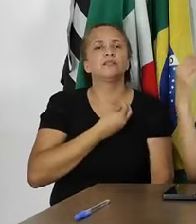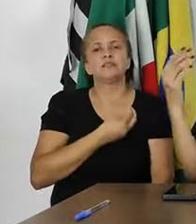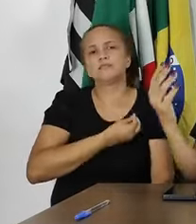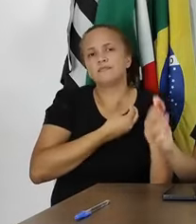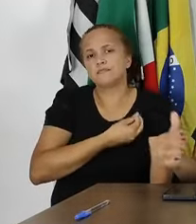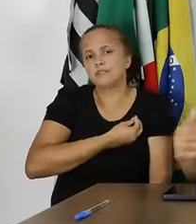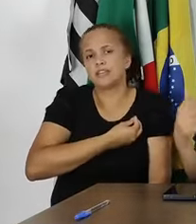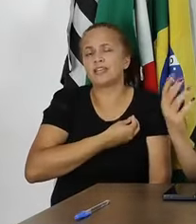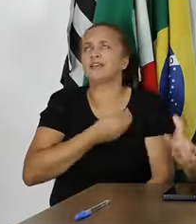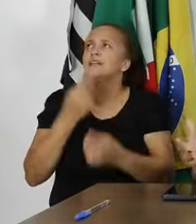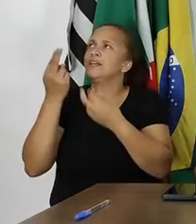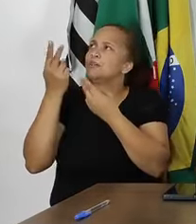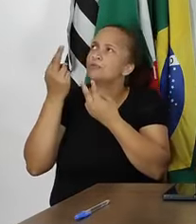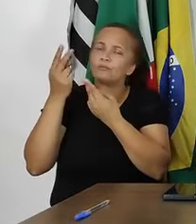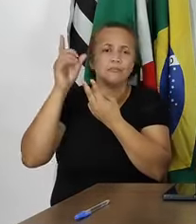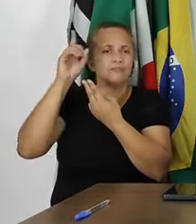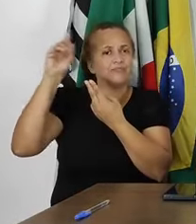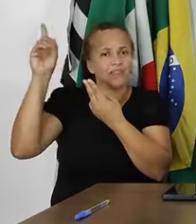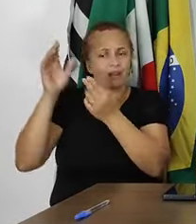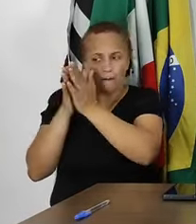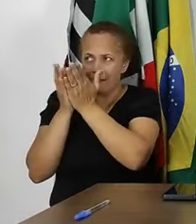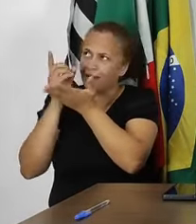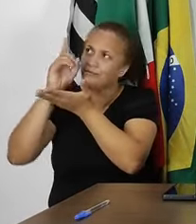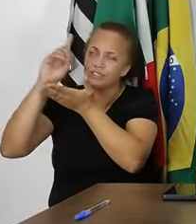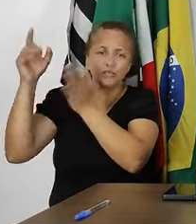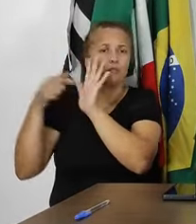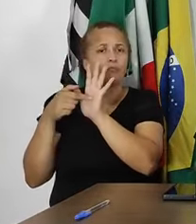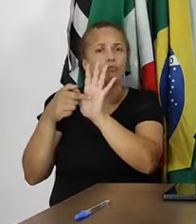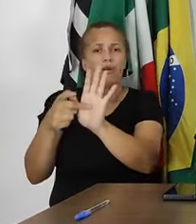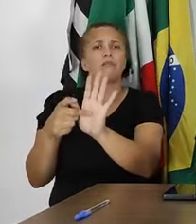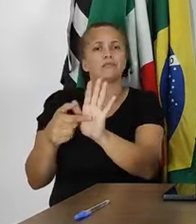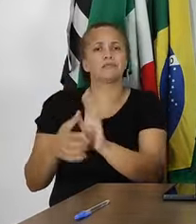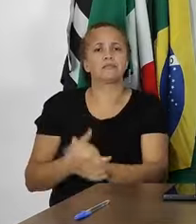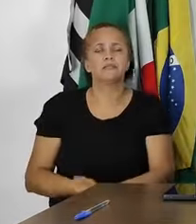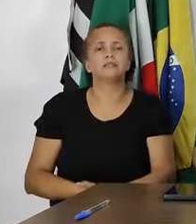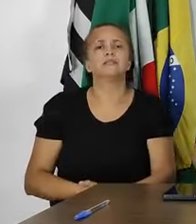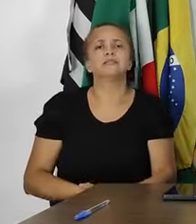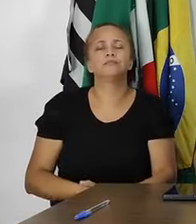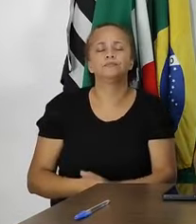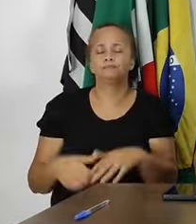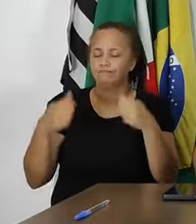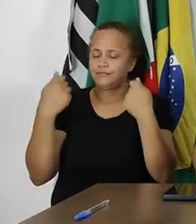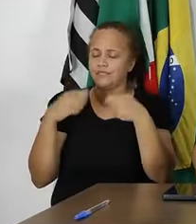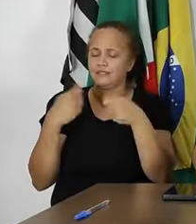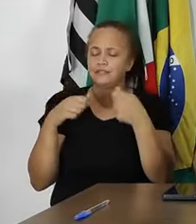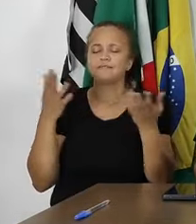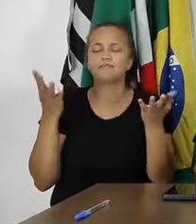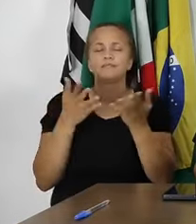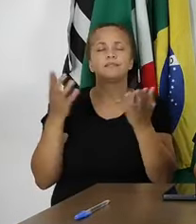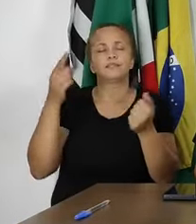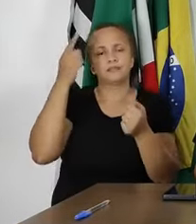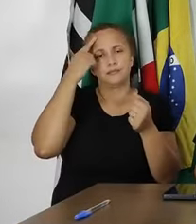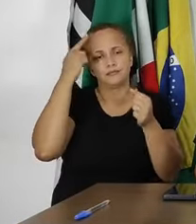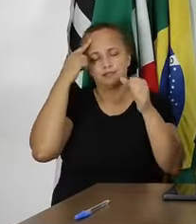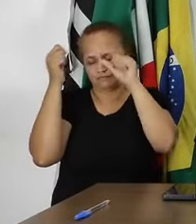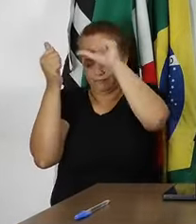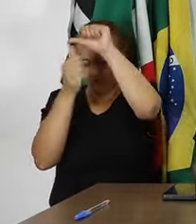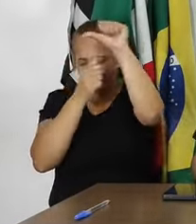os pensamentos, a palavra de Deus. Devemos agora ter uma mente renovada